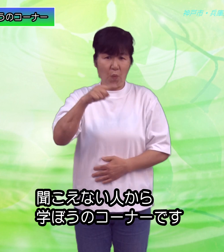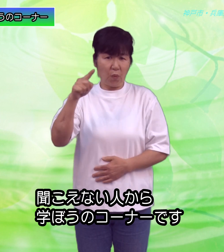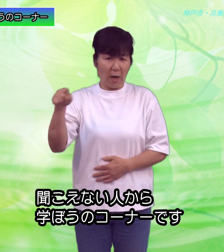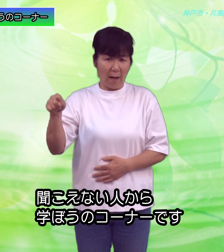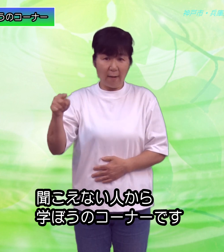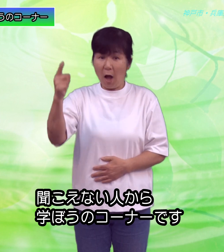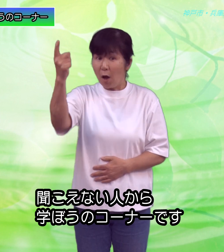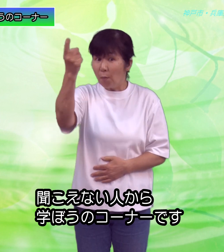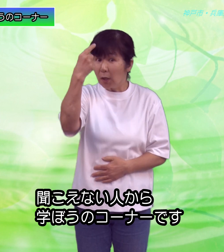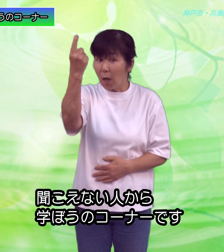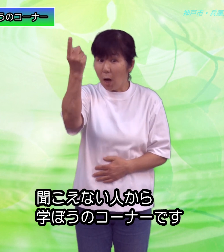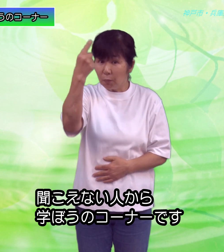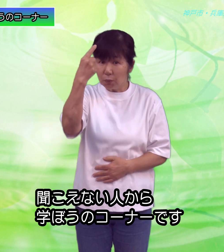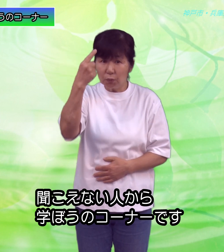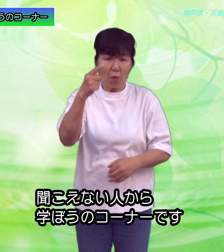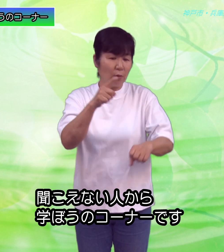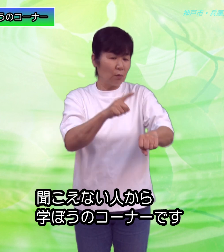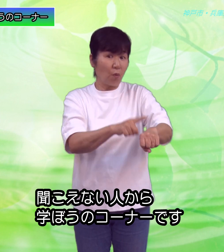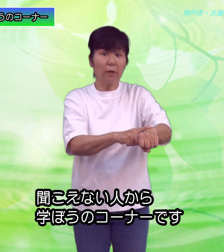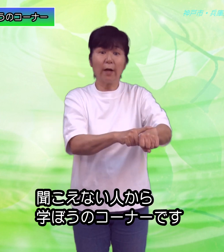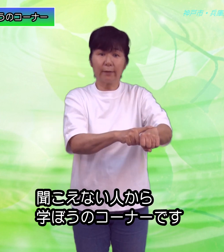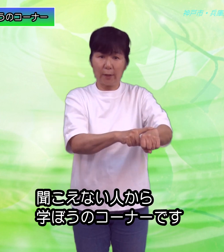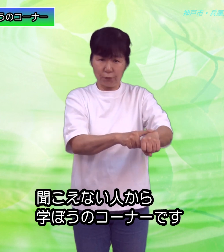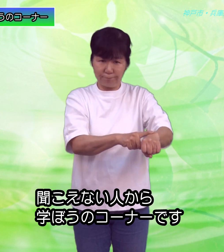聞こえない人から学ぼうのコーナーです